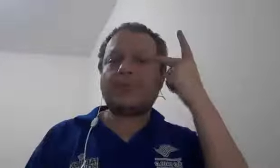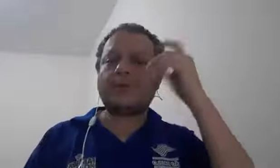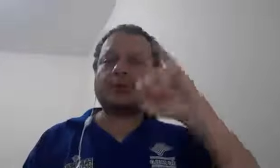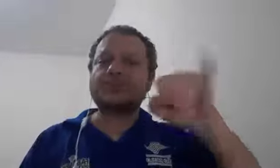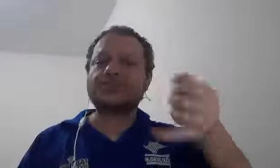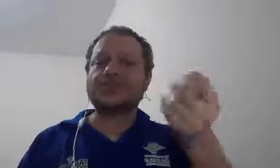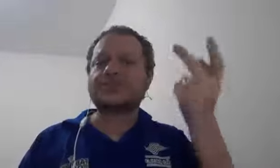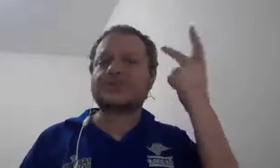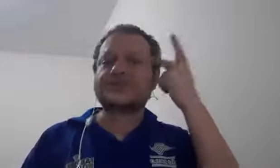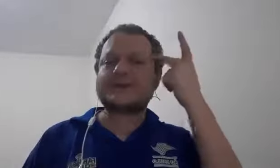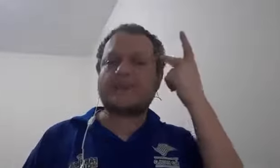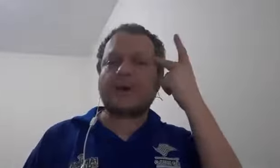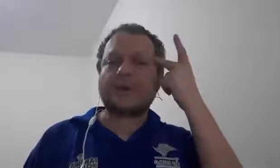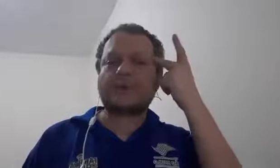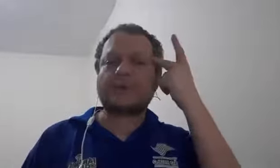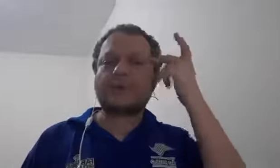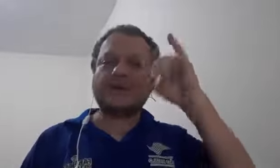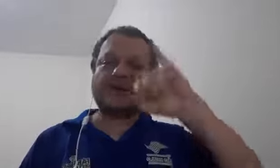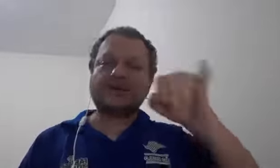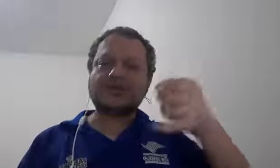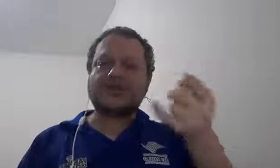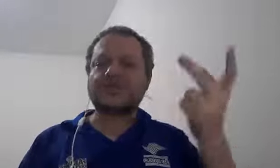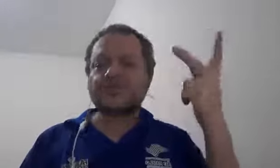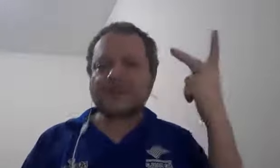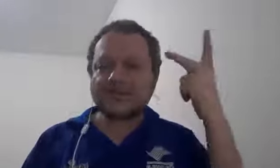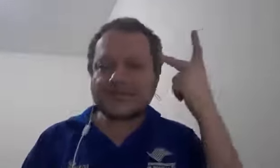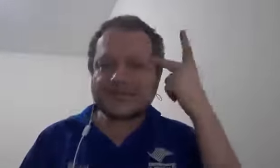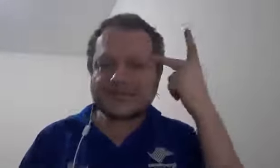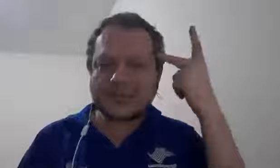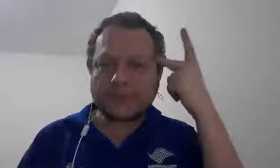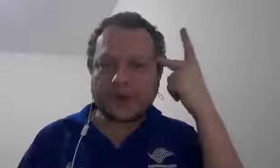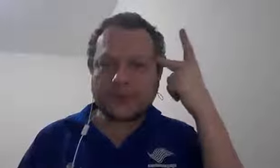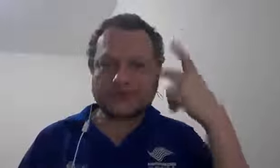Paulo. Jardim São Paulo. Jardim São Paulo.